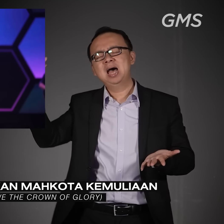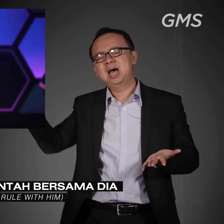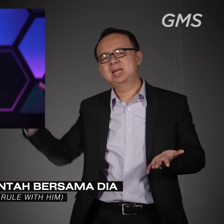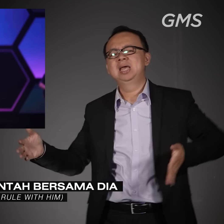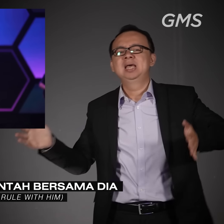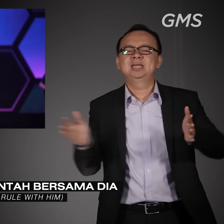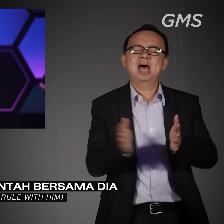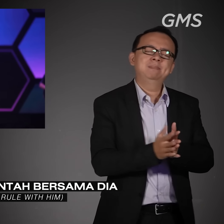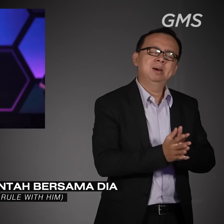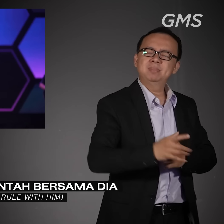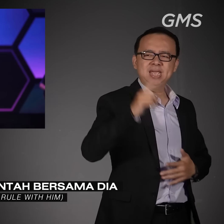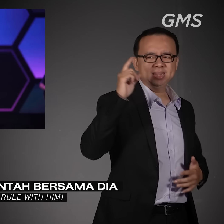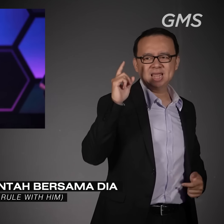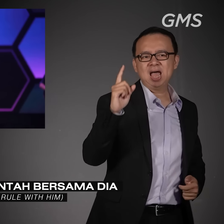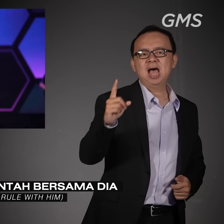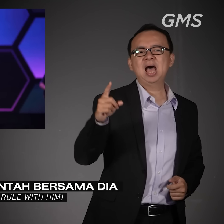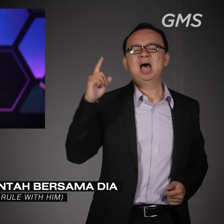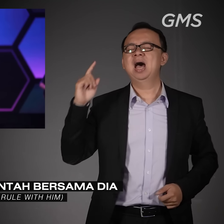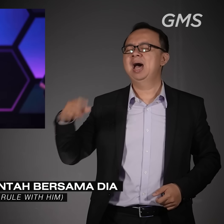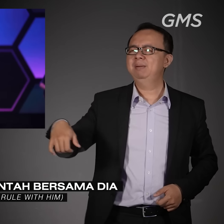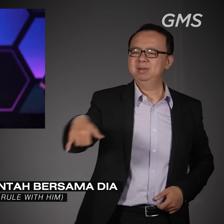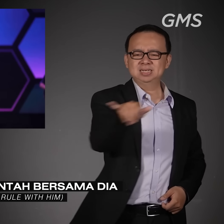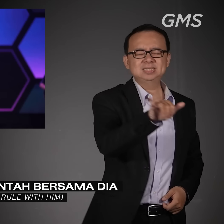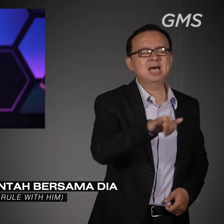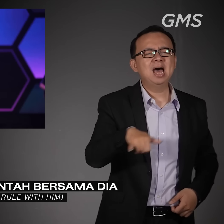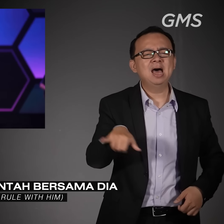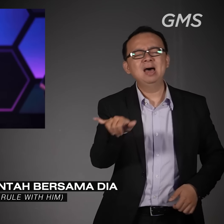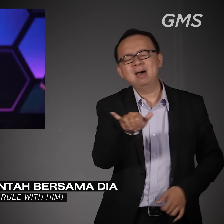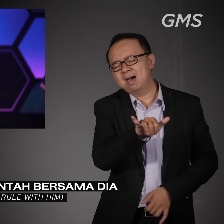kemuliaan dan memerintah